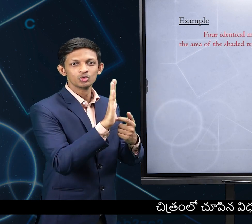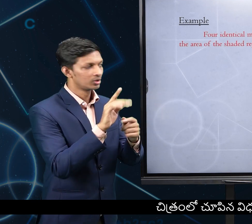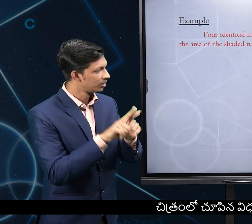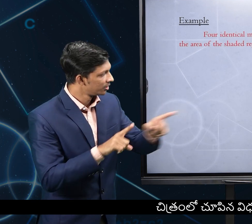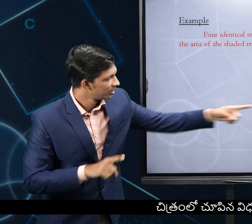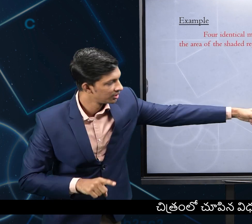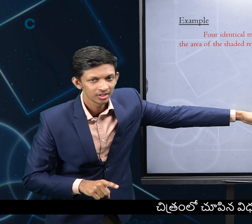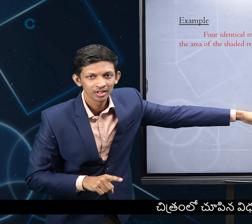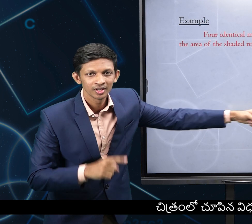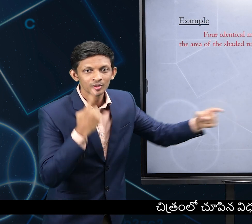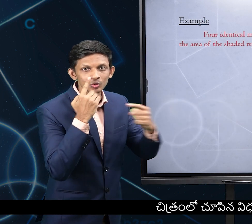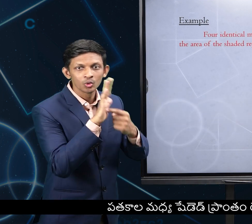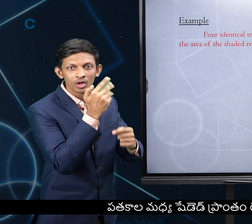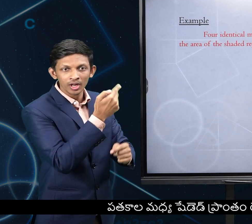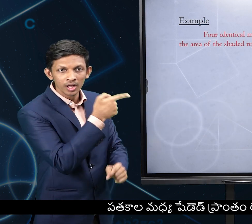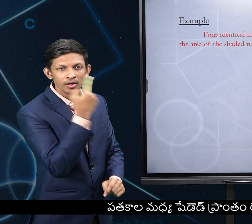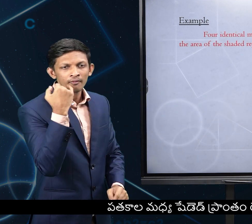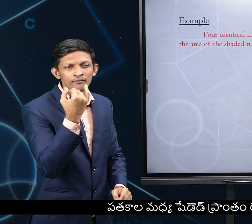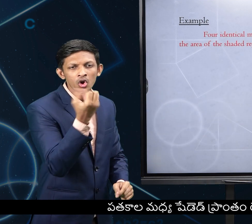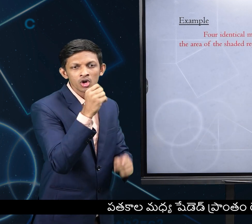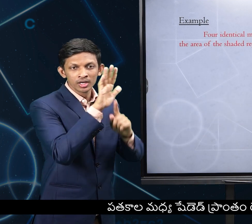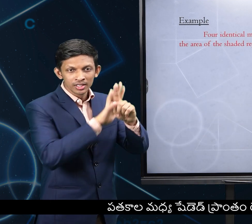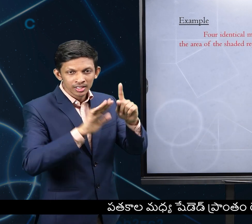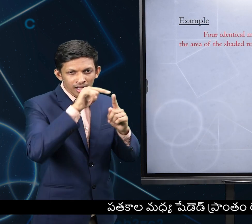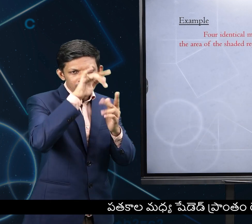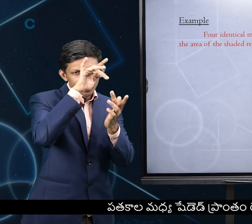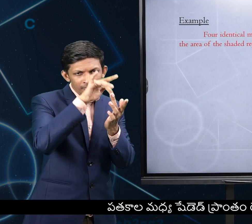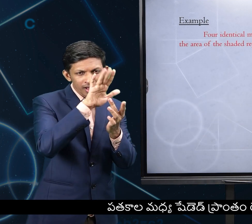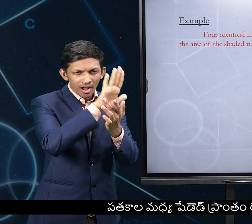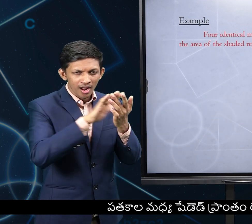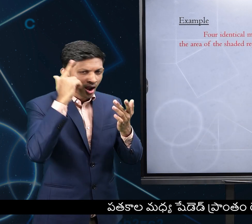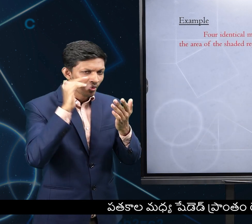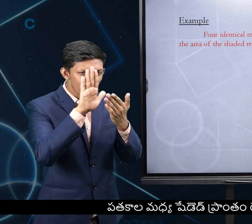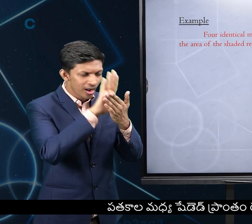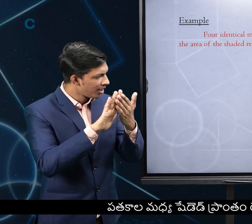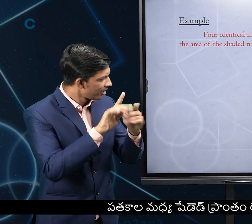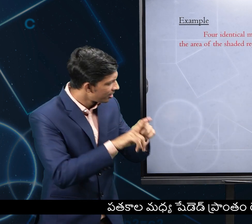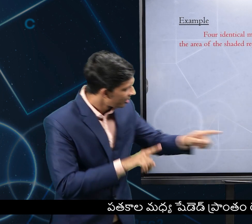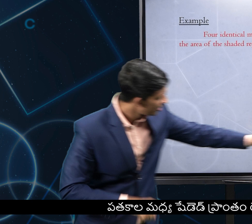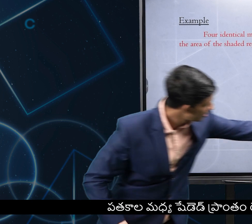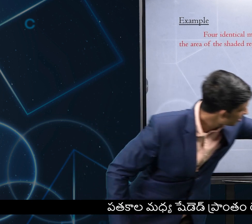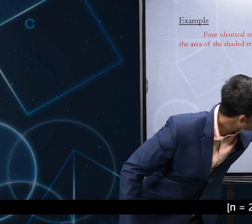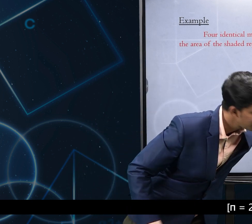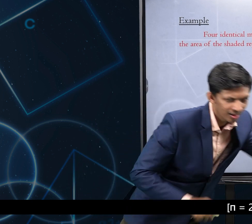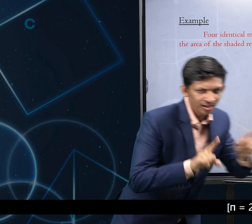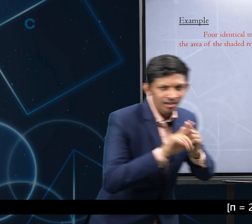ఉంచబడ్డాయి. పతకాల మధ్య షేడెడ్ ప్రాంతం యొక్క ప్రాంతాన్ని కనుగొనండి. పై